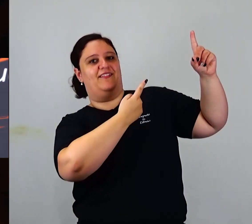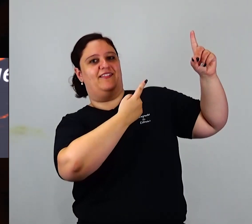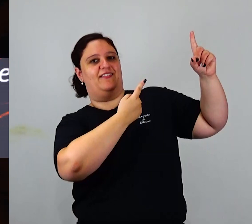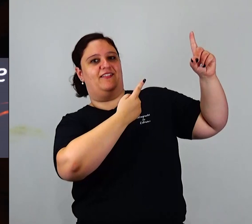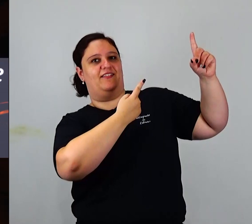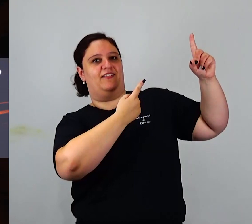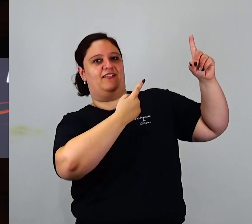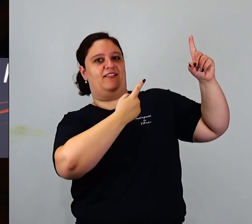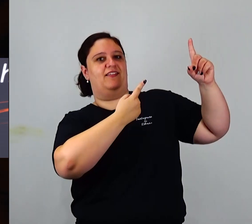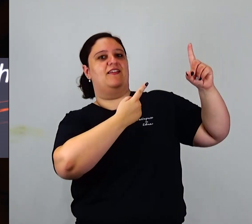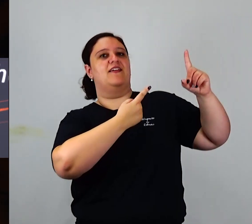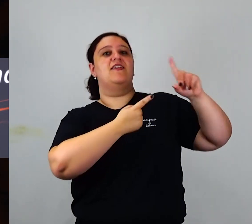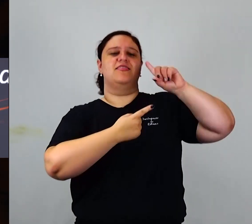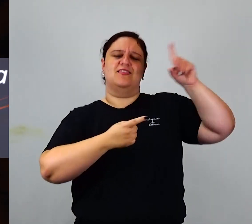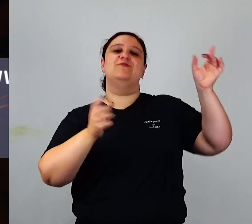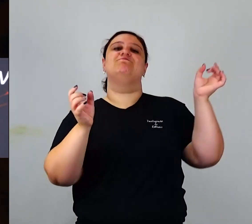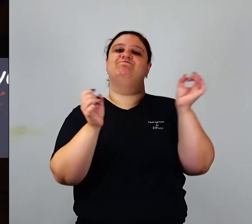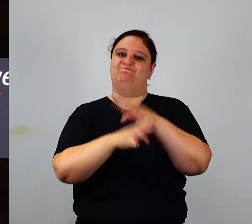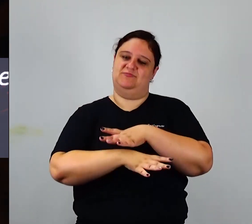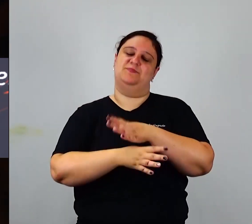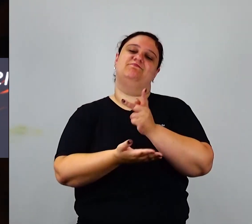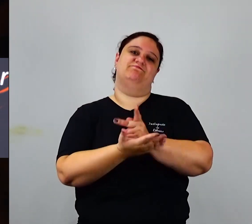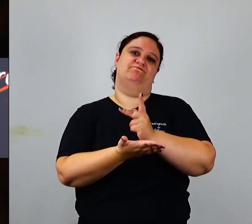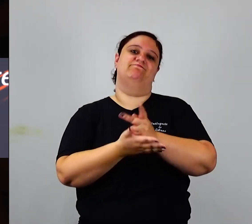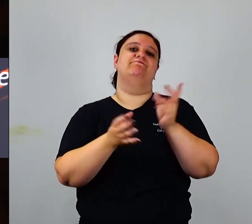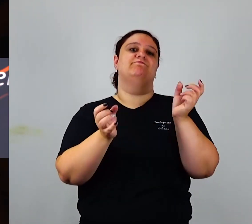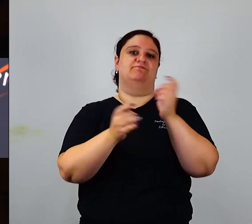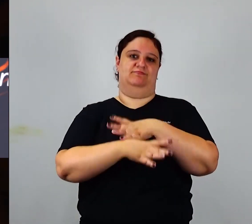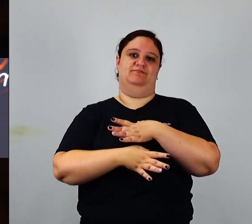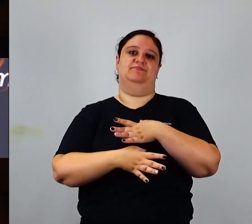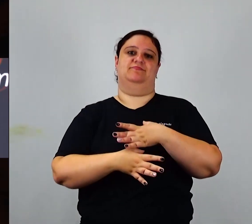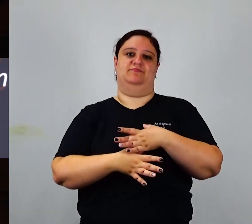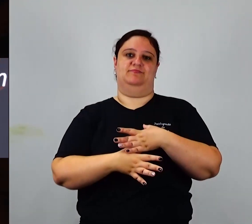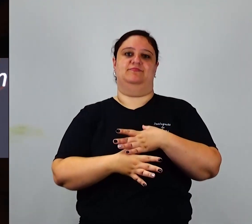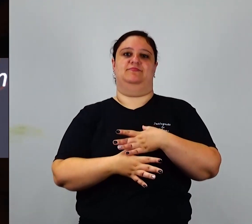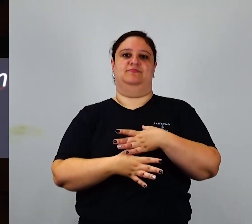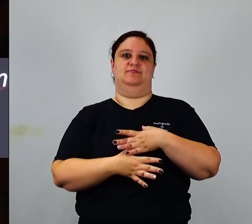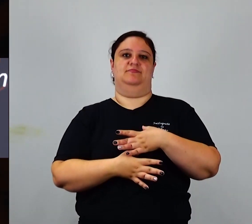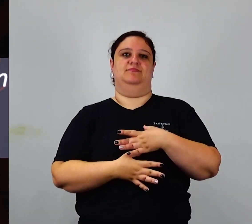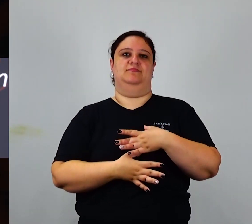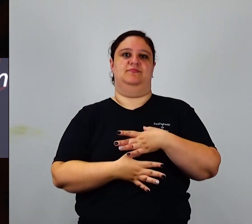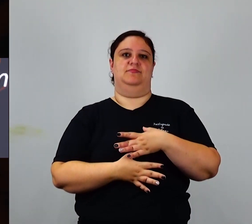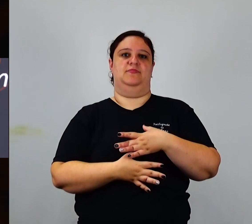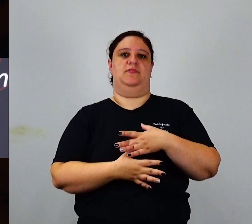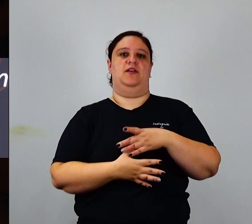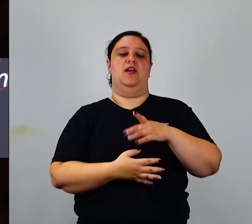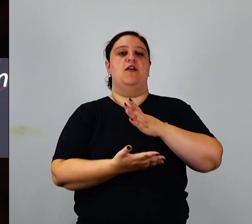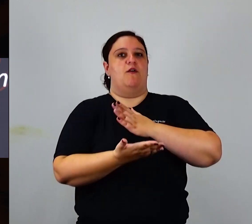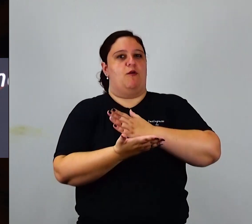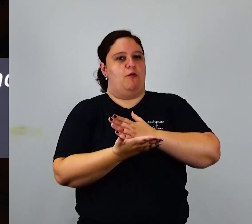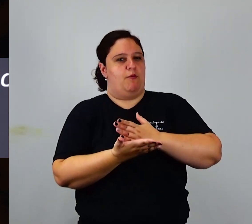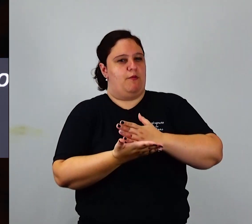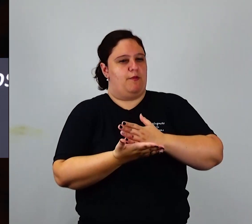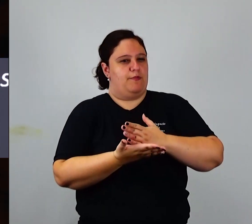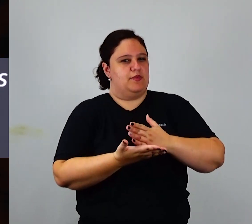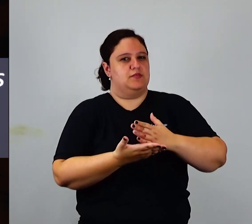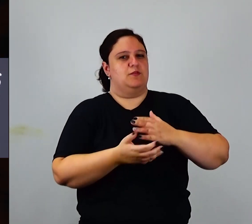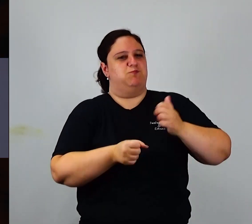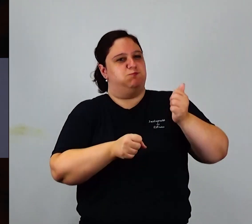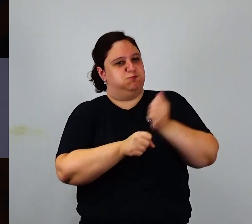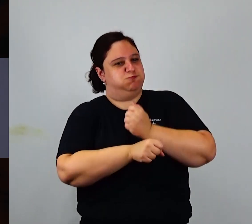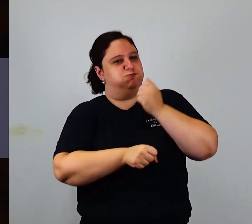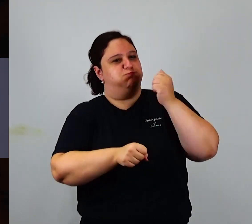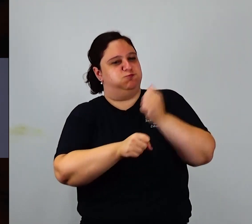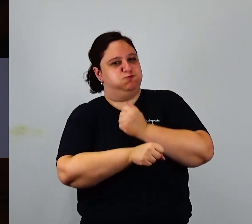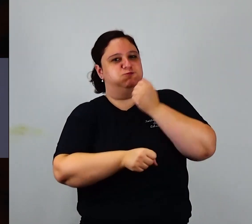começa. E faz muito bem. Ele começa e o trabalho dele é